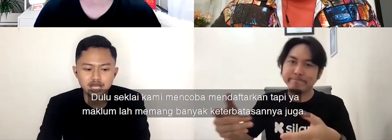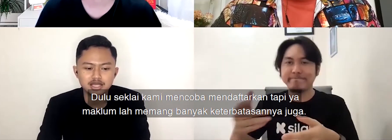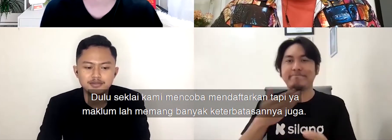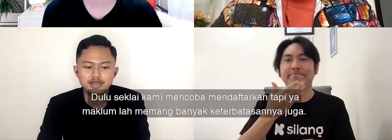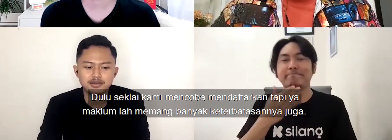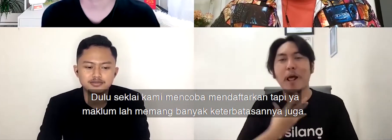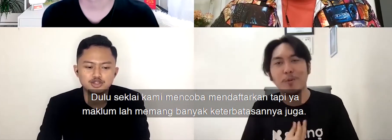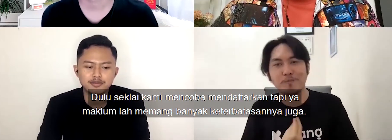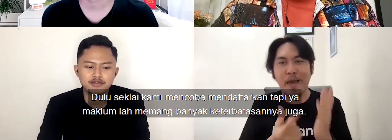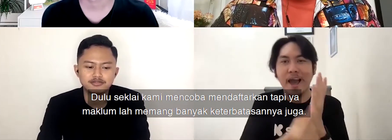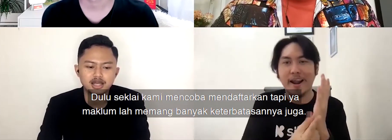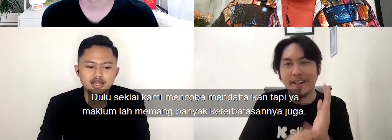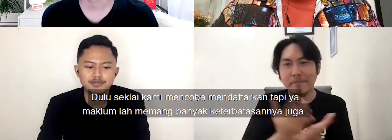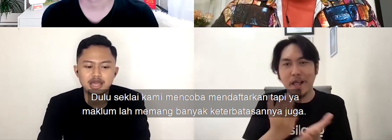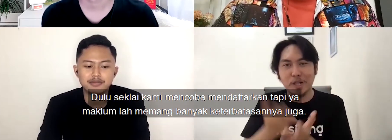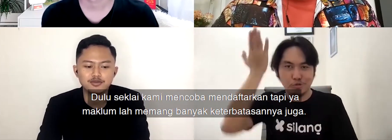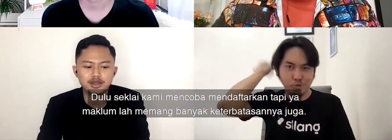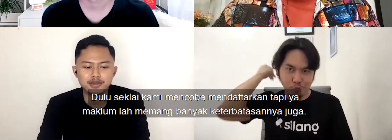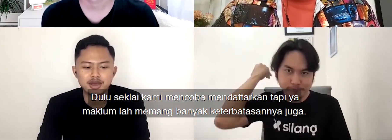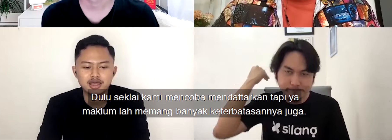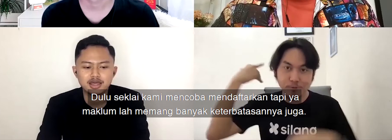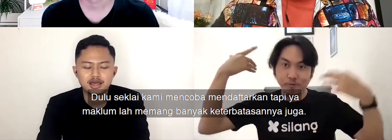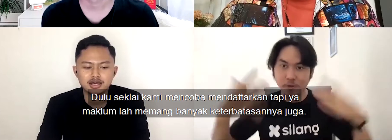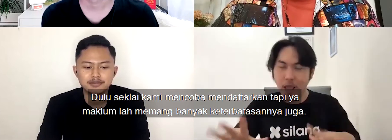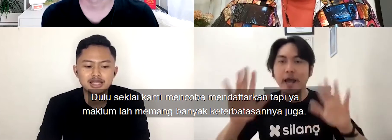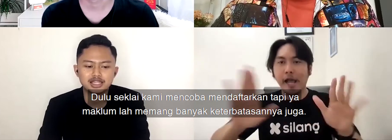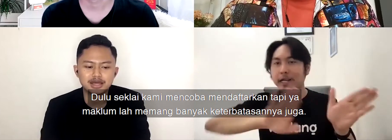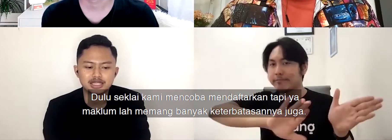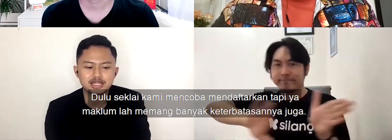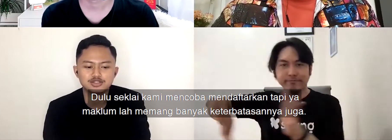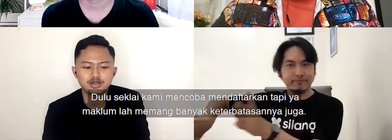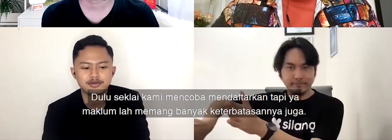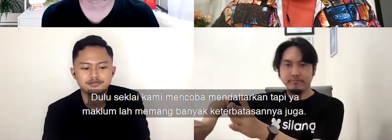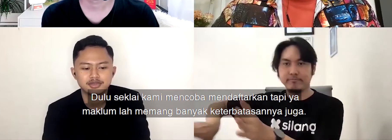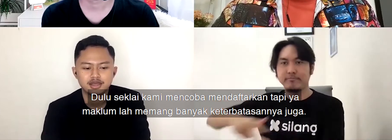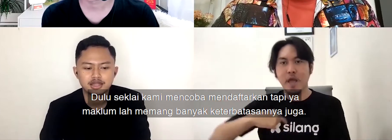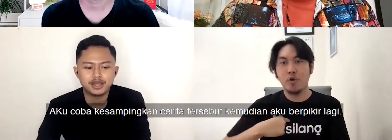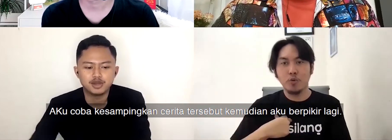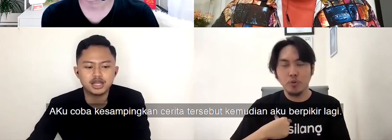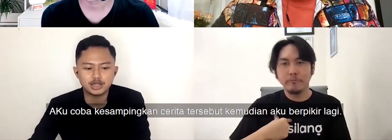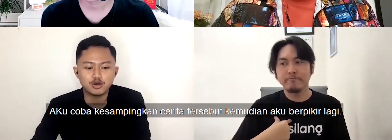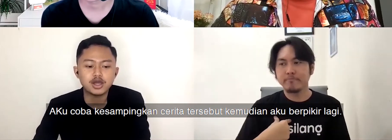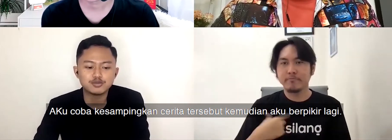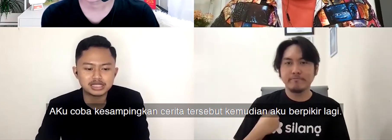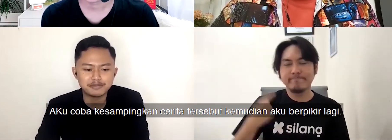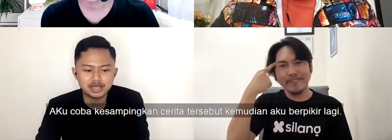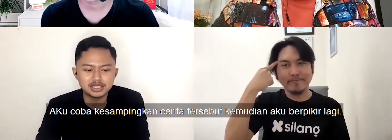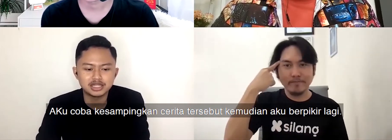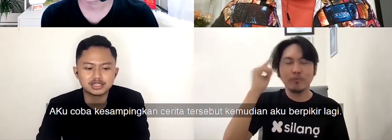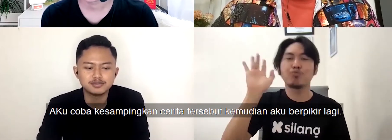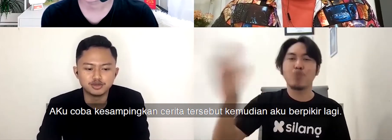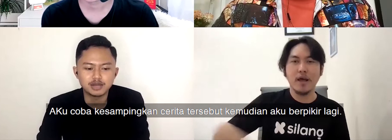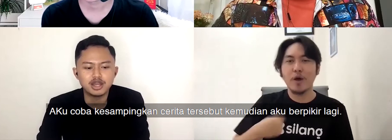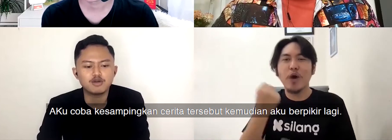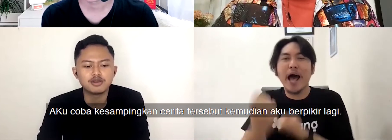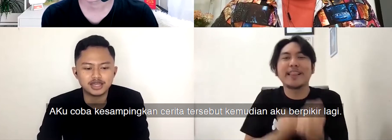dulu sekali kami Mencoba mendaftarkan tapi ya maklumlah memang banyak terbatas Ane juga pengen coba sampingnya